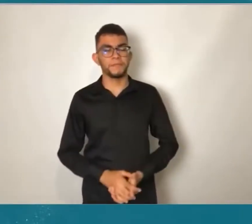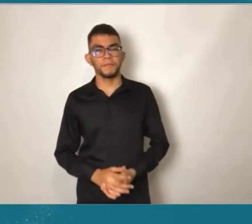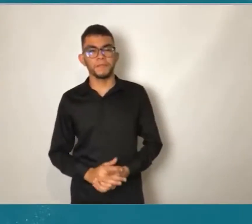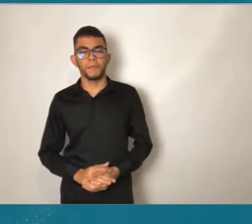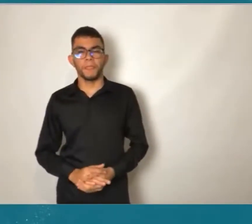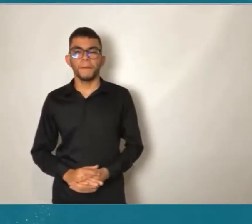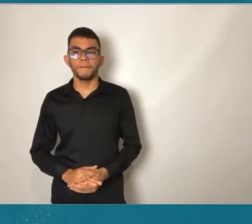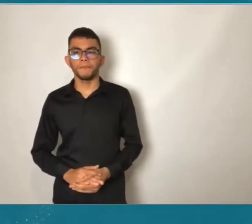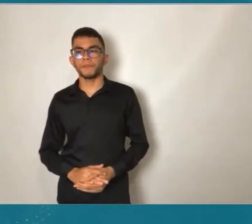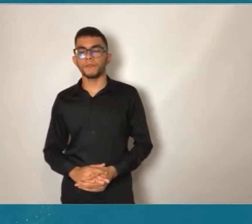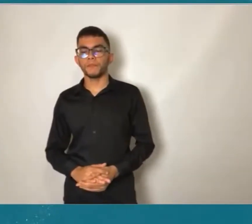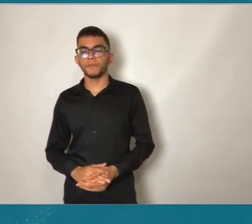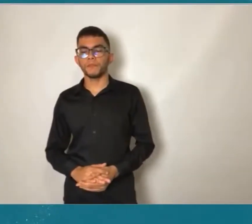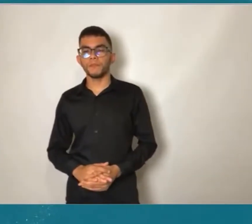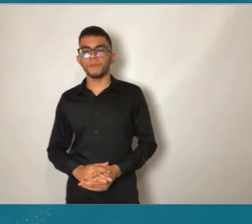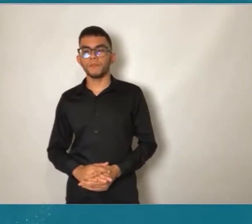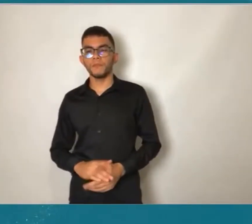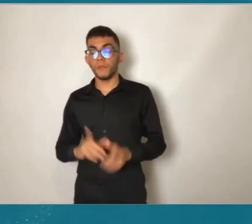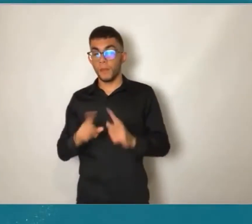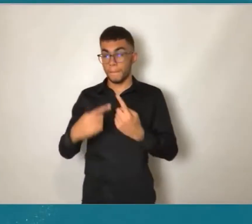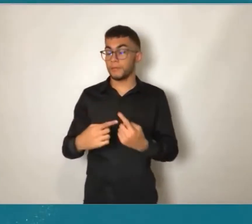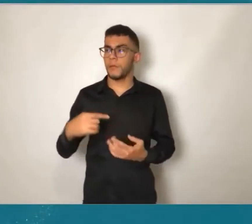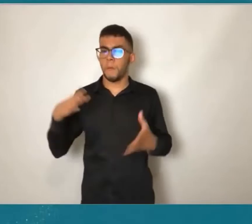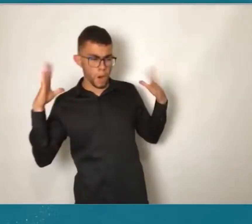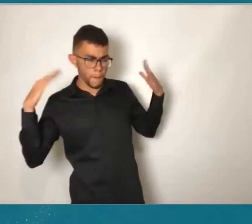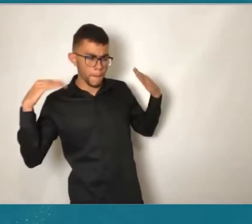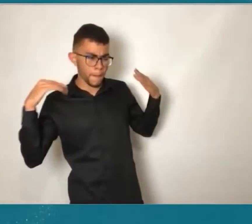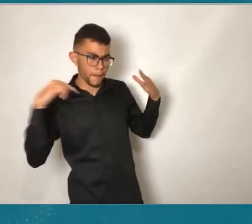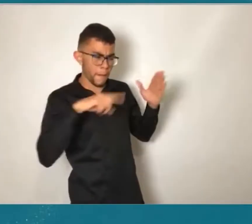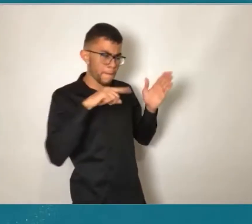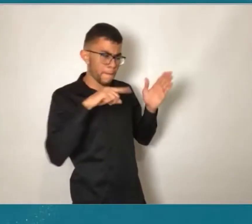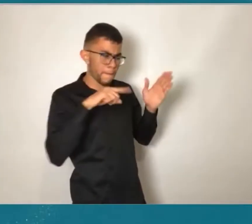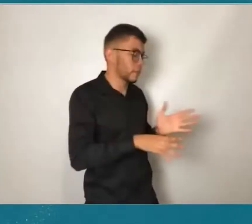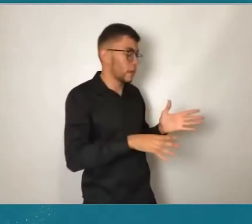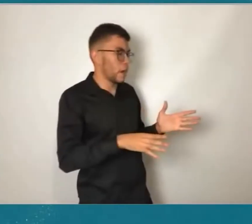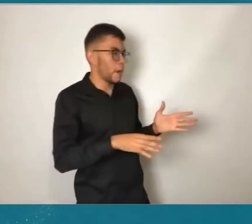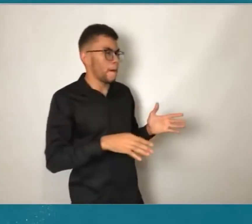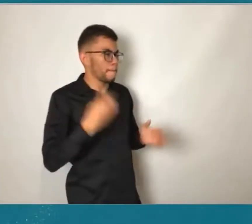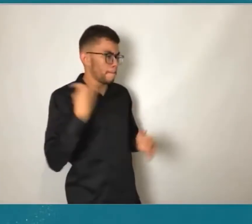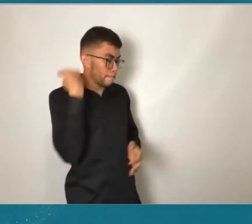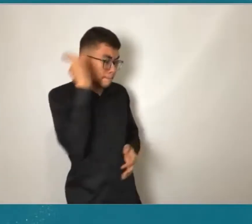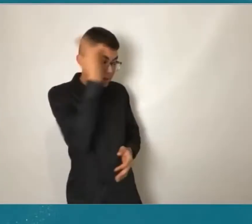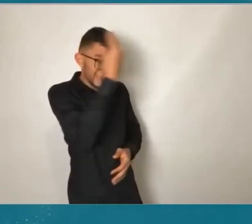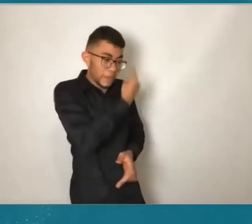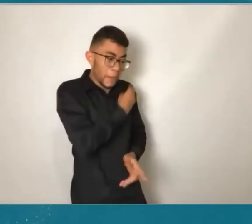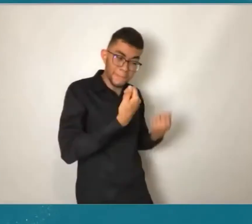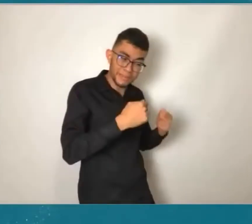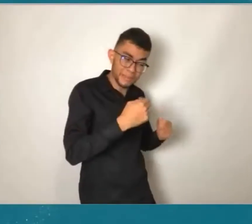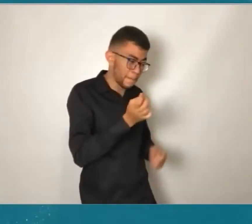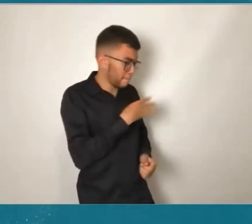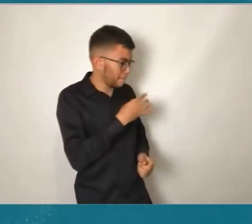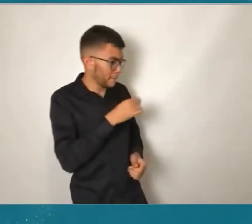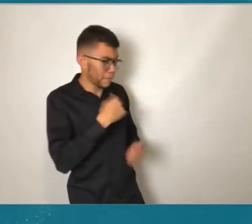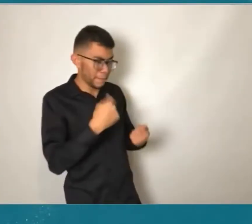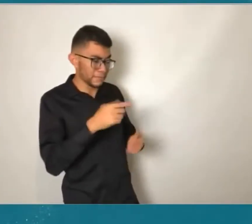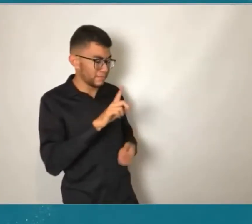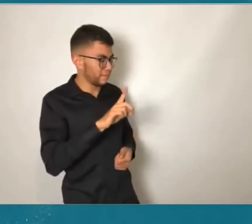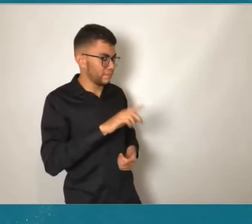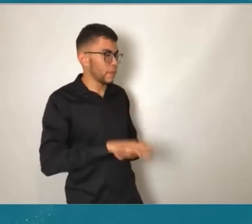vezes. Como é que as minhas amigas vão entender isso? Vai acabar